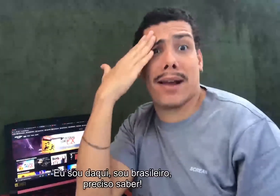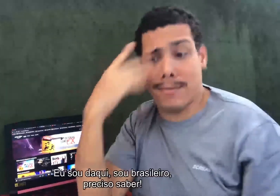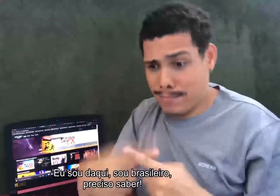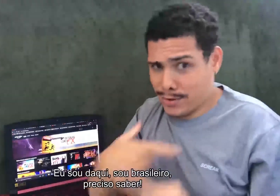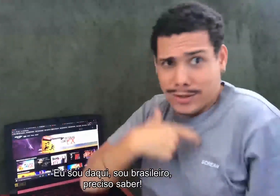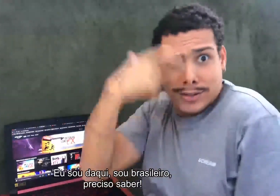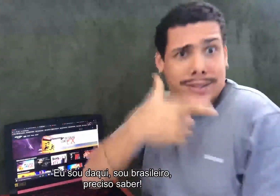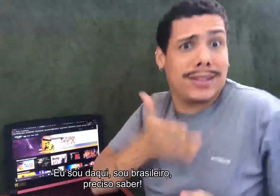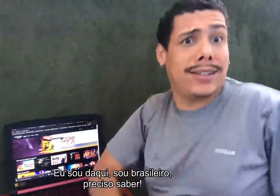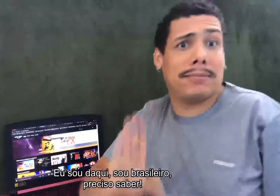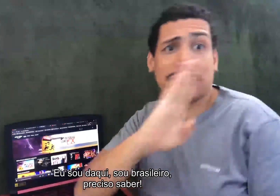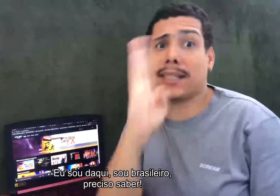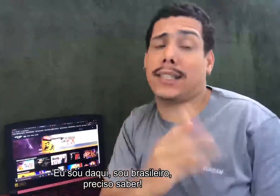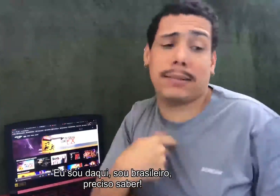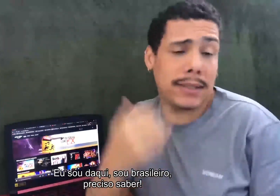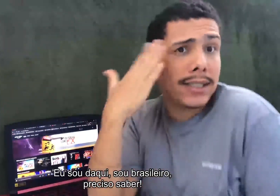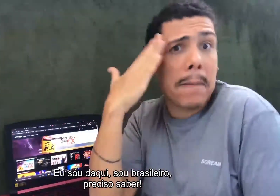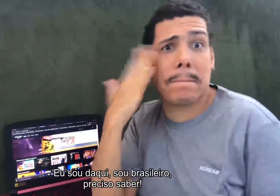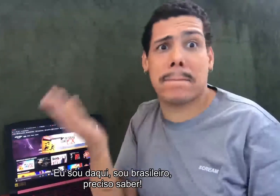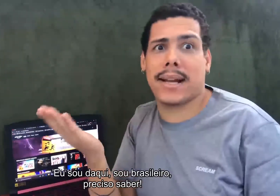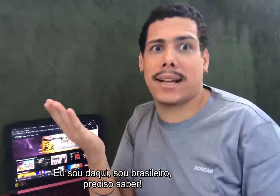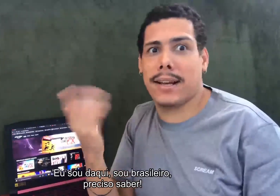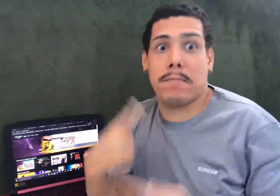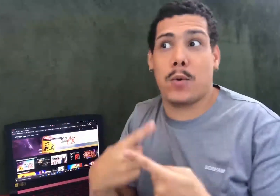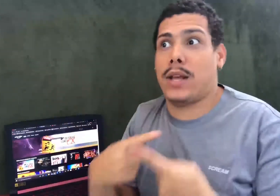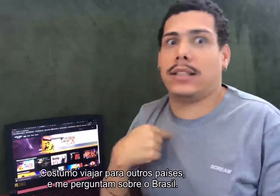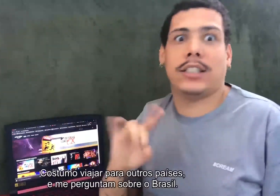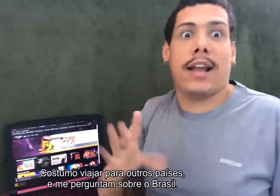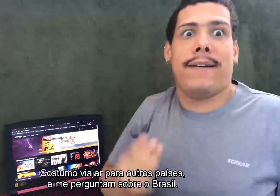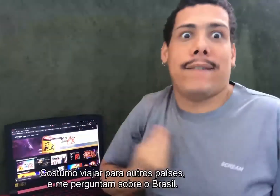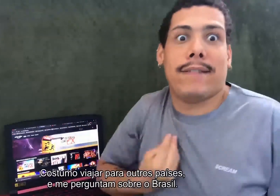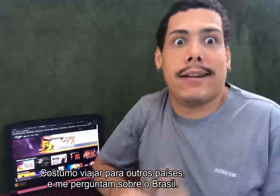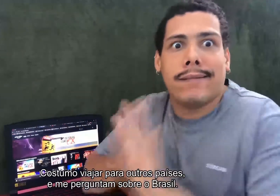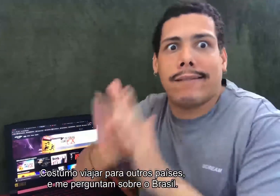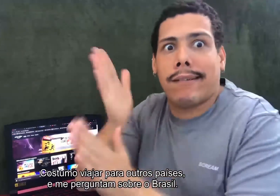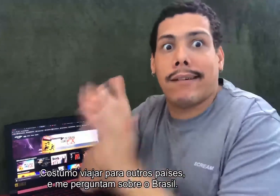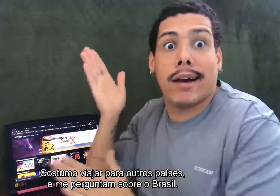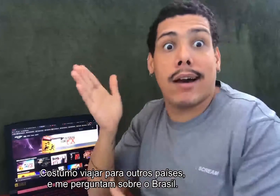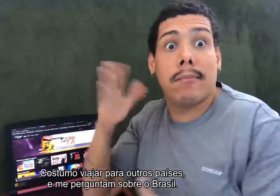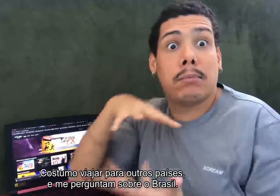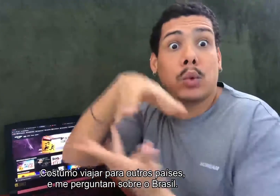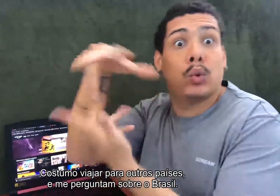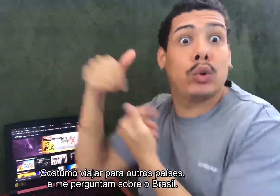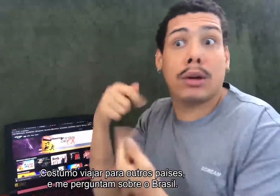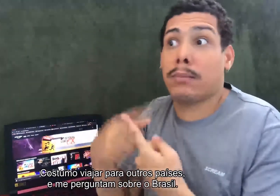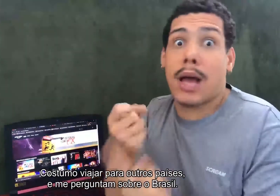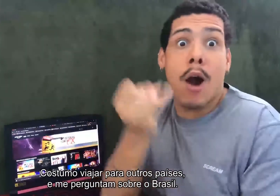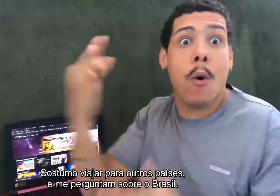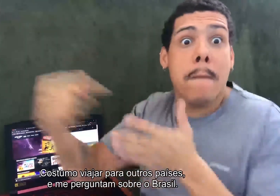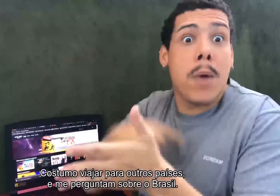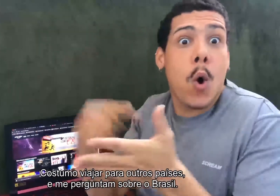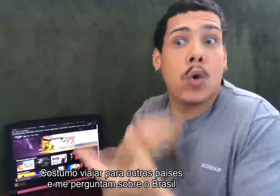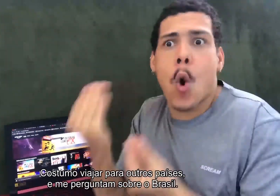Eu sou daqui, sou brasileiro, preciso saber. Costumo viajar para outros países e me perguntam sobre o